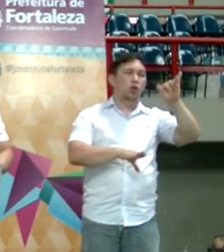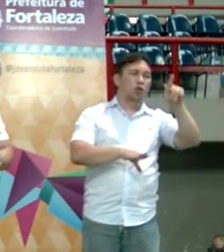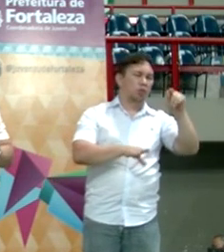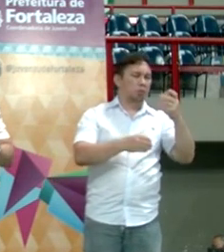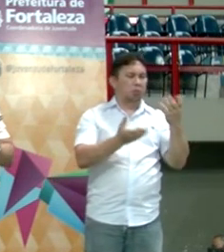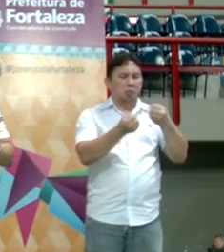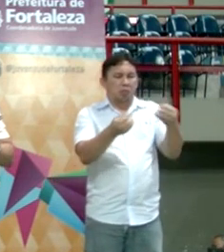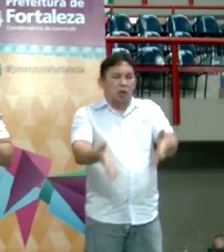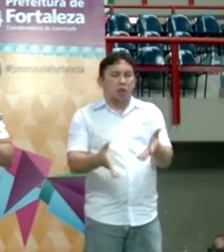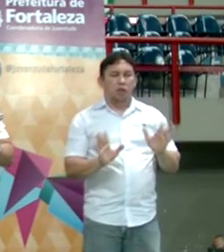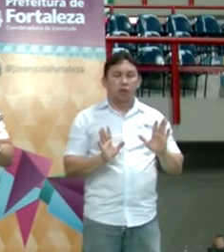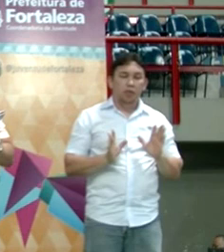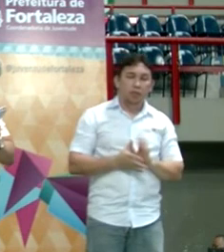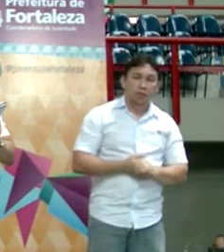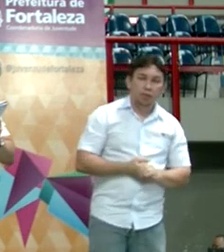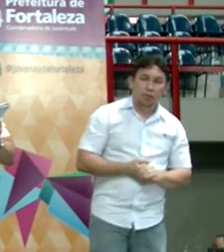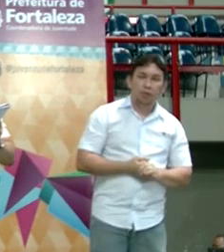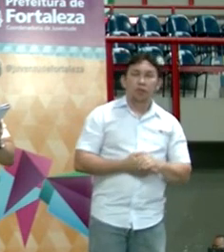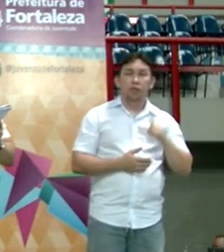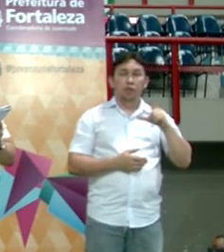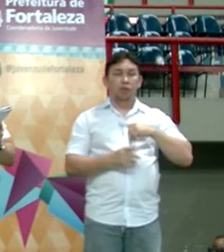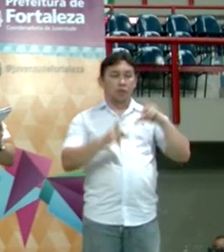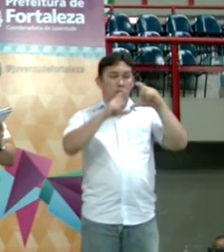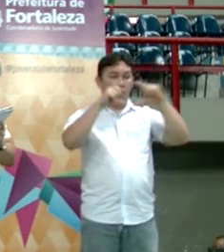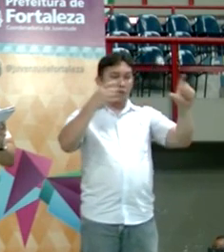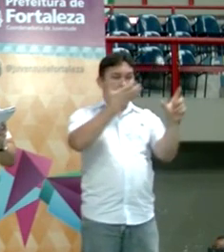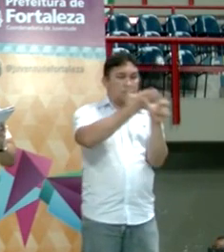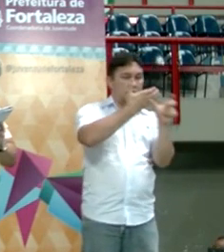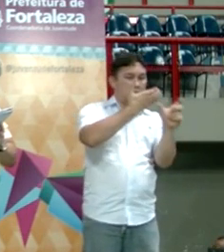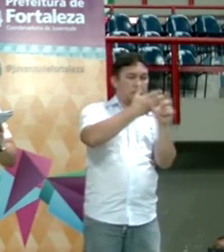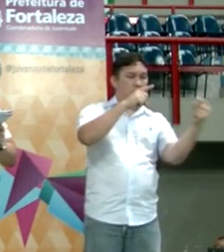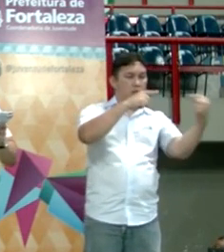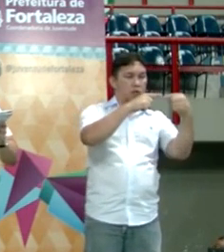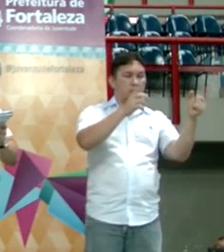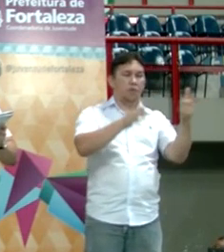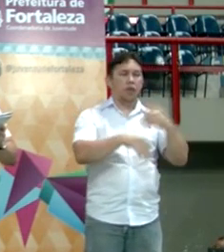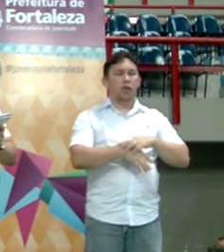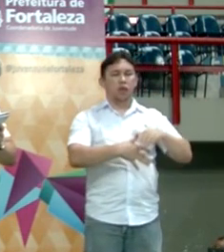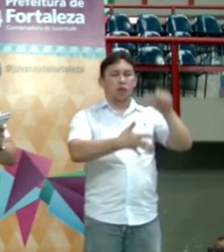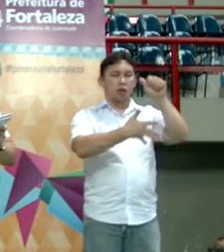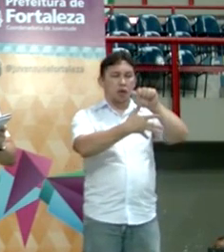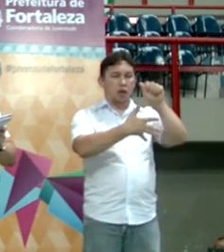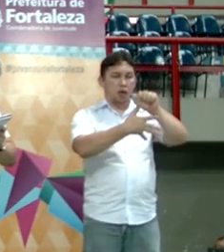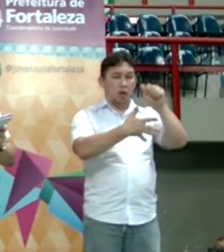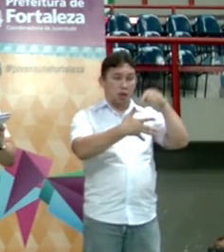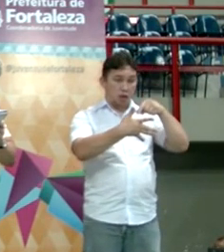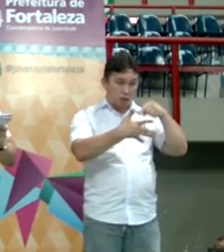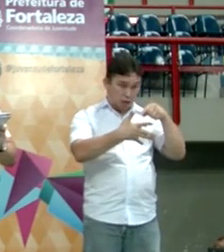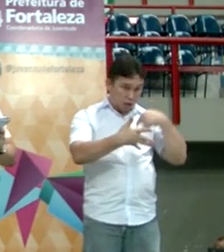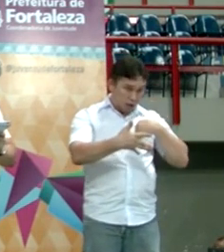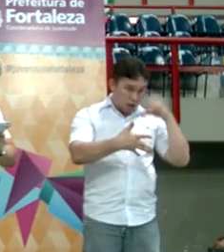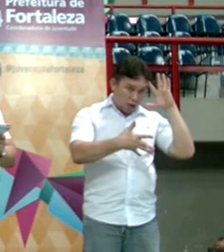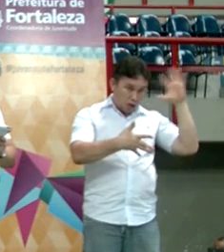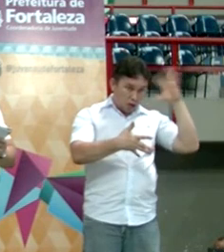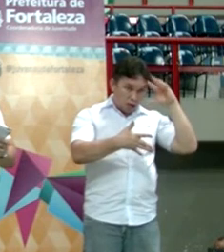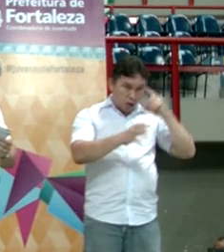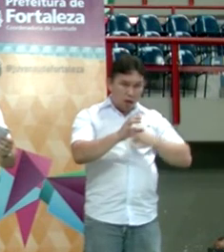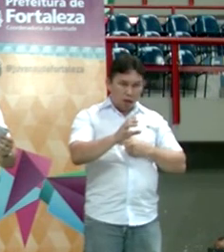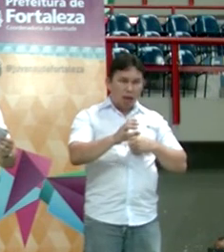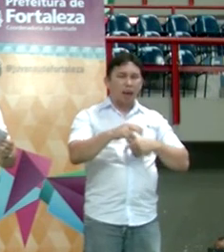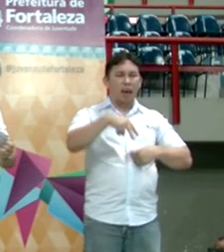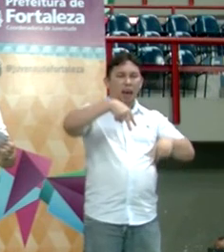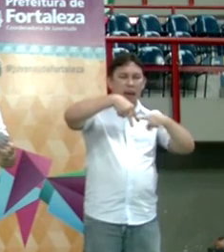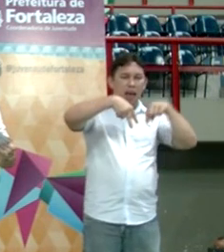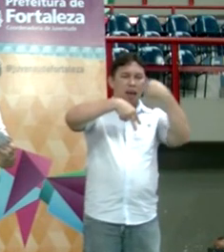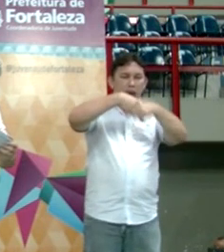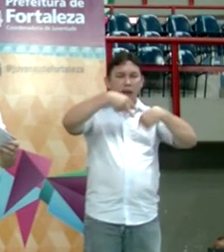Desvalorizando, tá certo? As tirinhas fazem menção a ideologia anarquista. Jovem, é